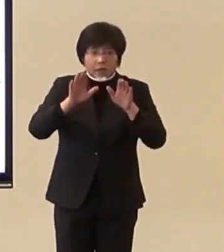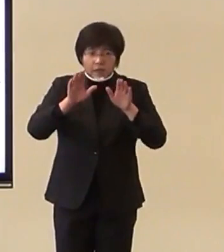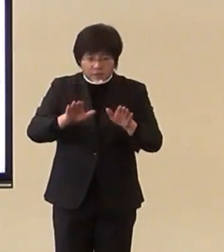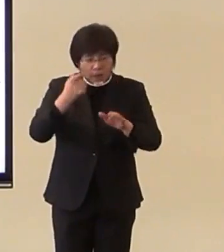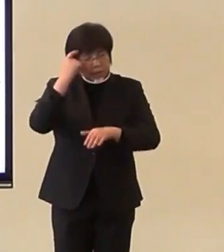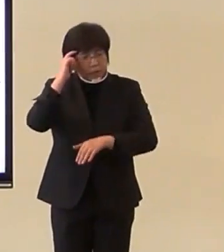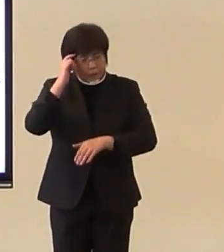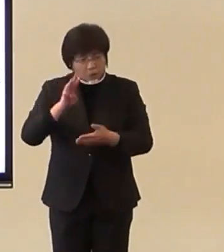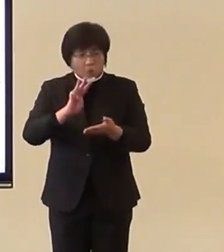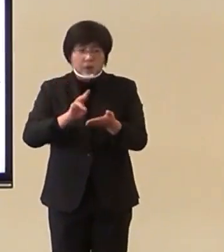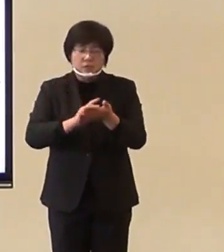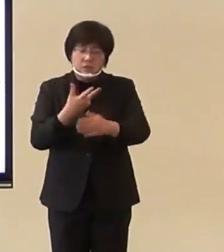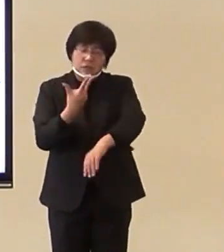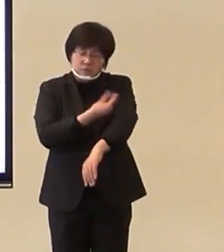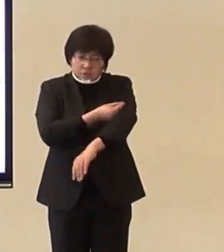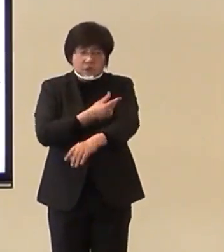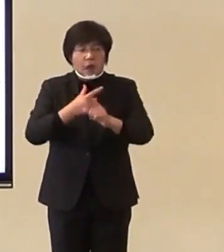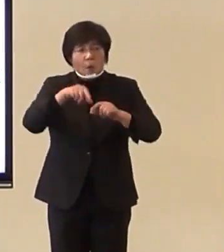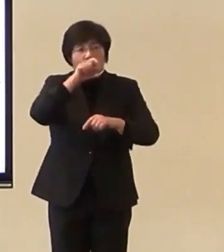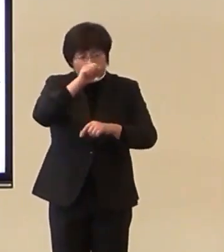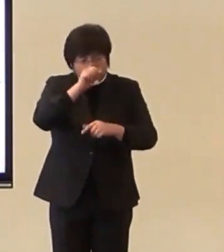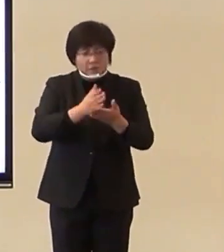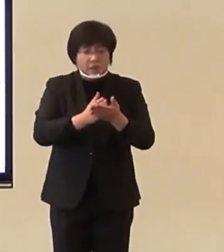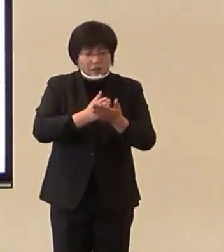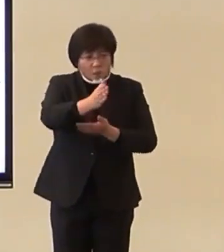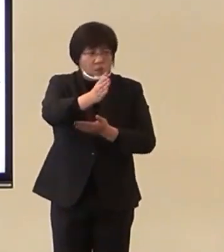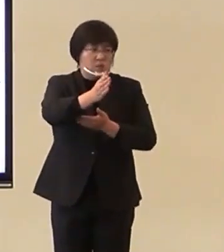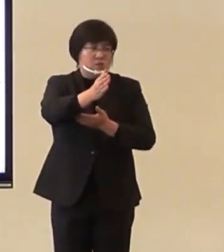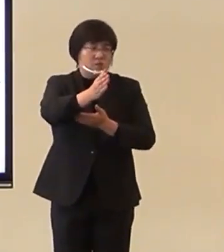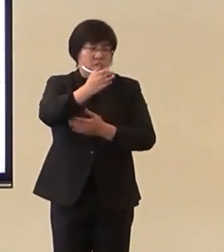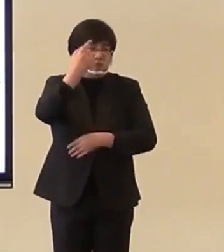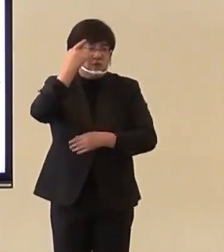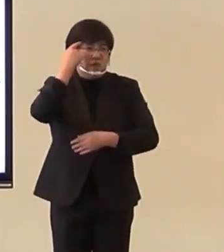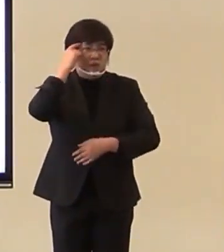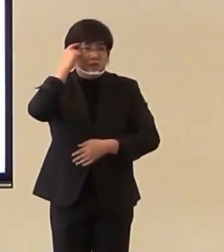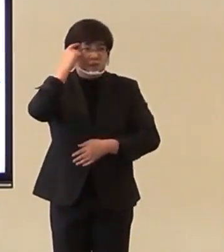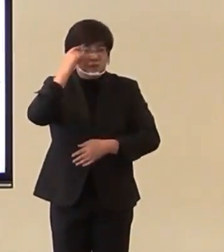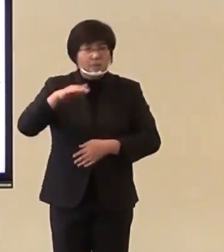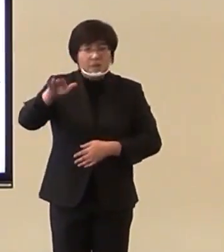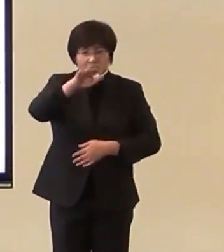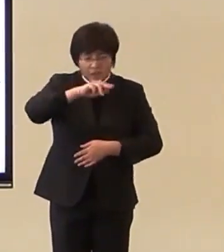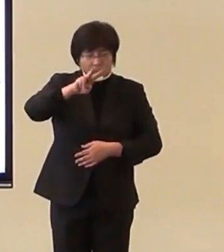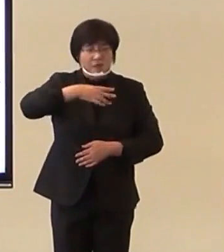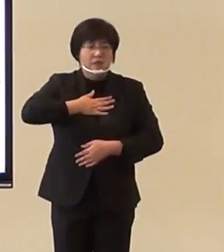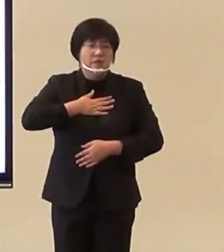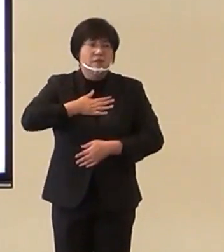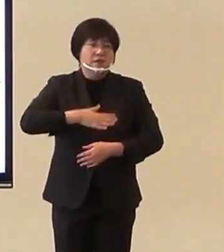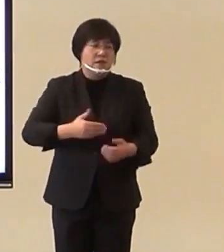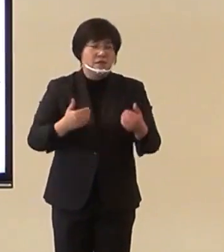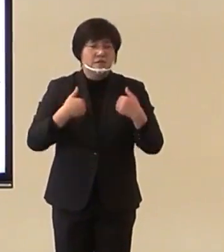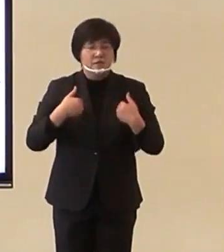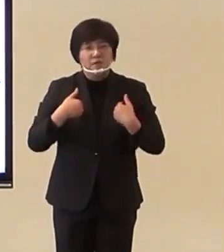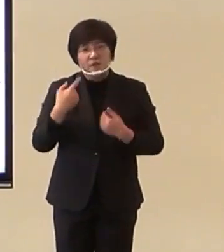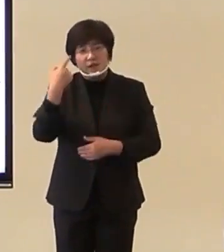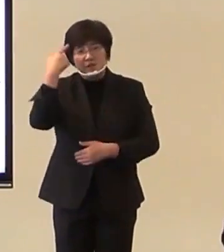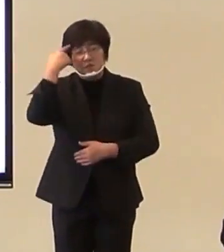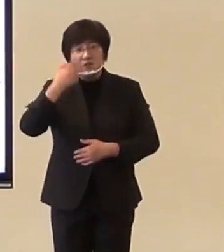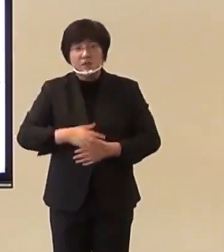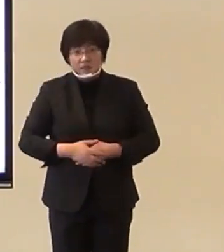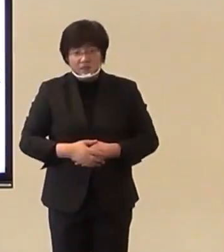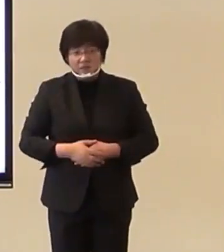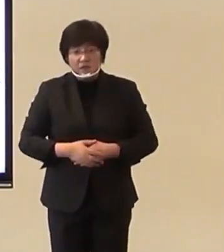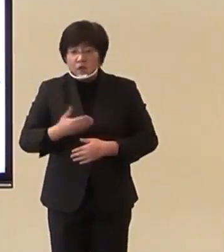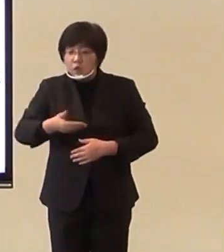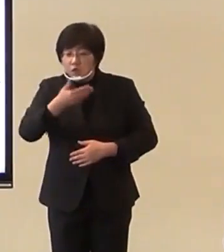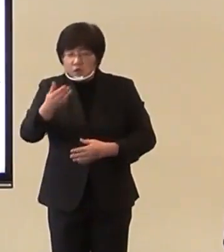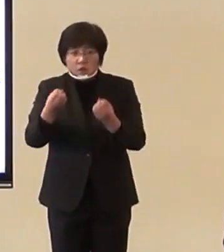しますので、そこについてのやっぱり皆さんの理解っていうものをしていかなきゃいけないし、広告もしていかなきゃいけない。それからまた新しいワク